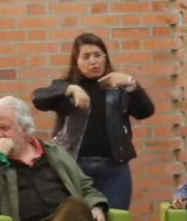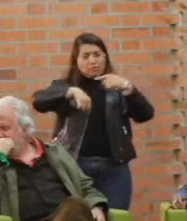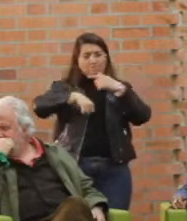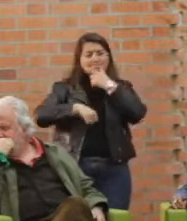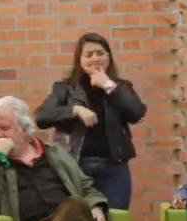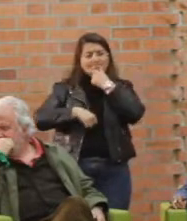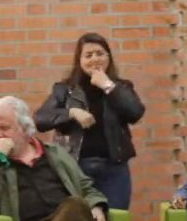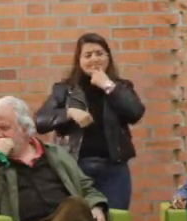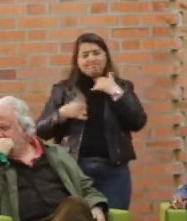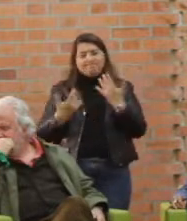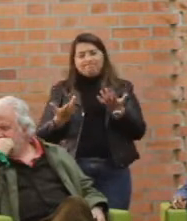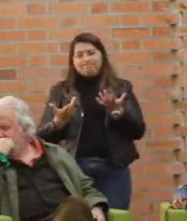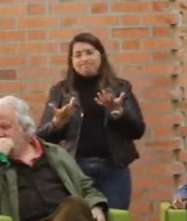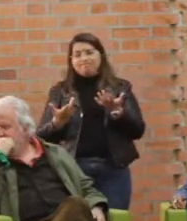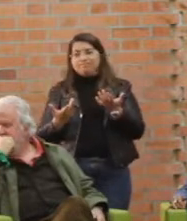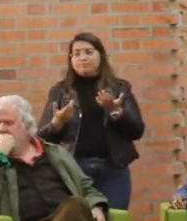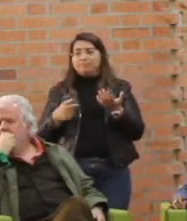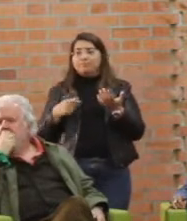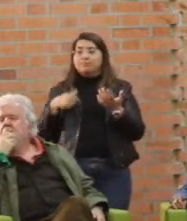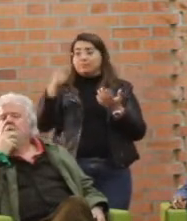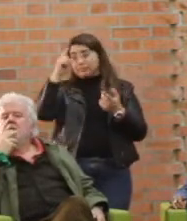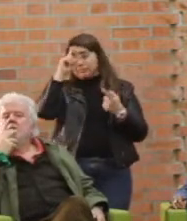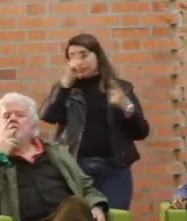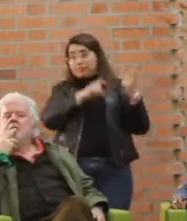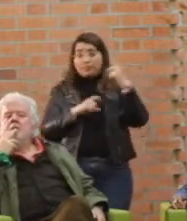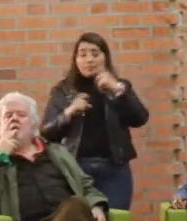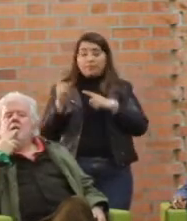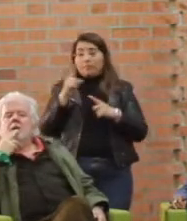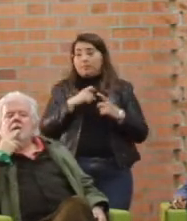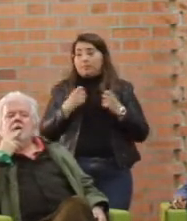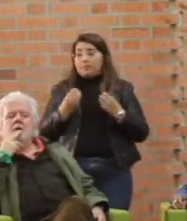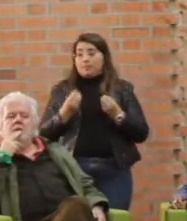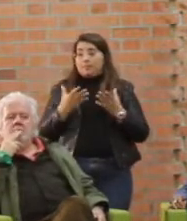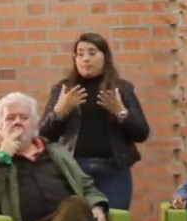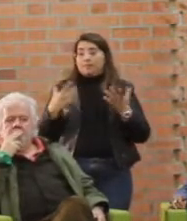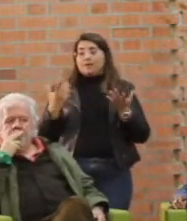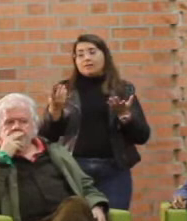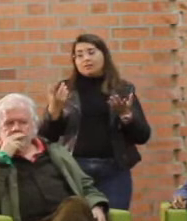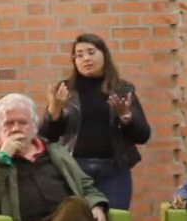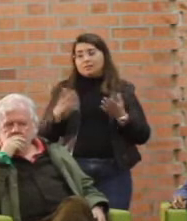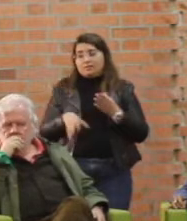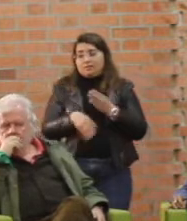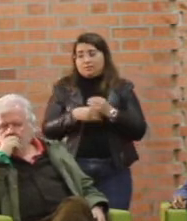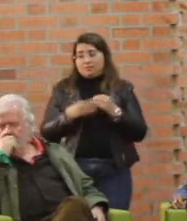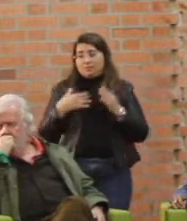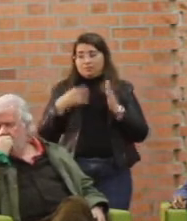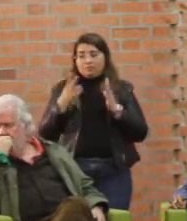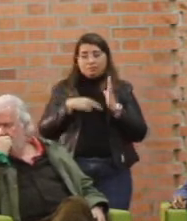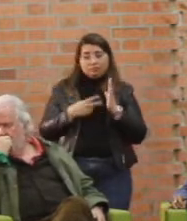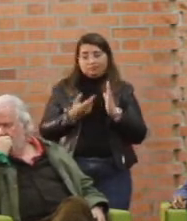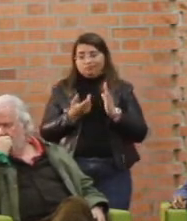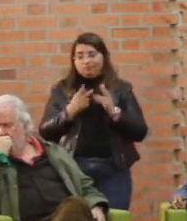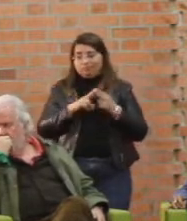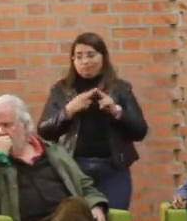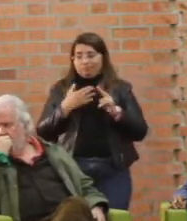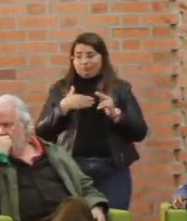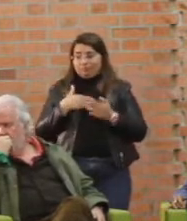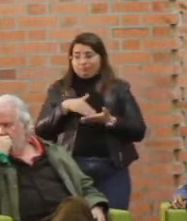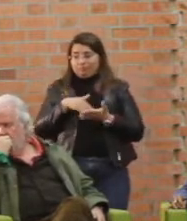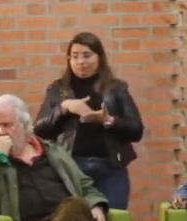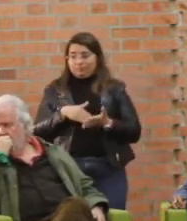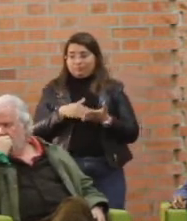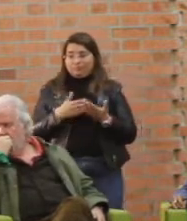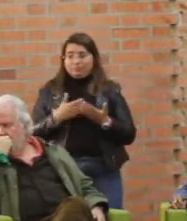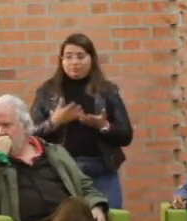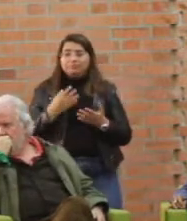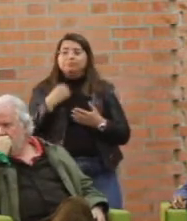que aún hay muchas discusiones que generan tensiones y además de pararme en un lugar de de